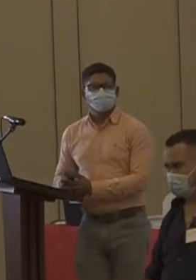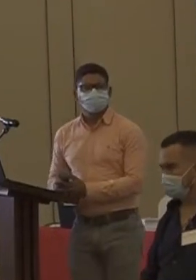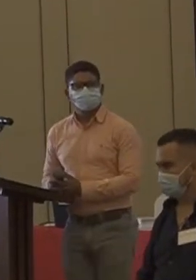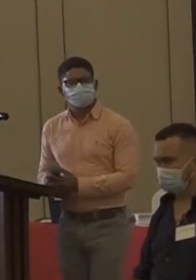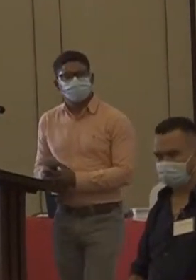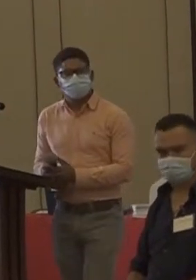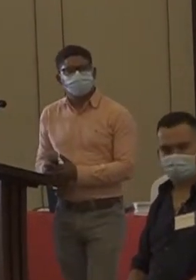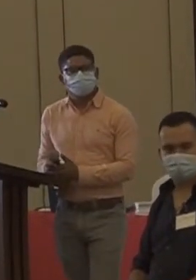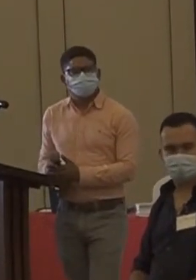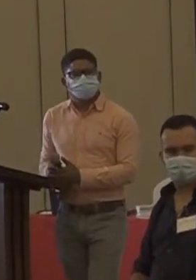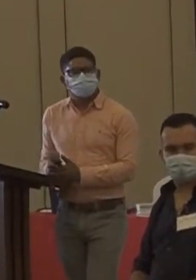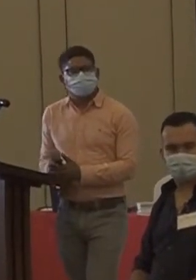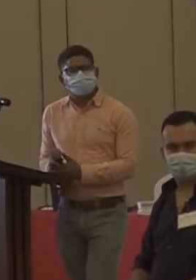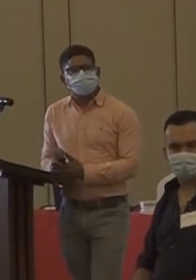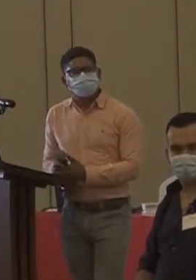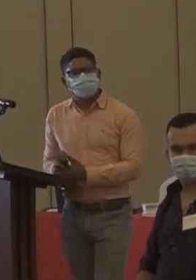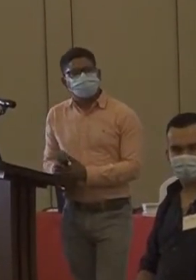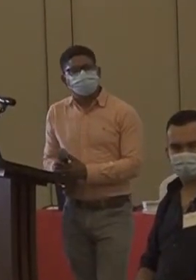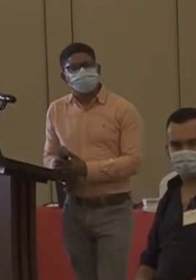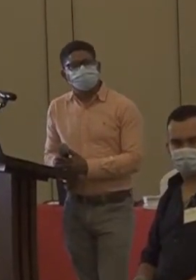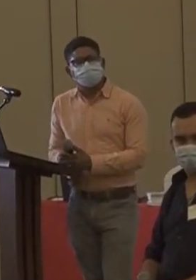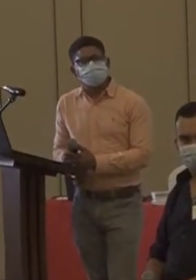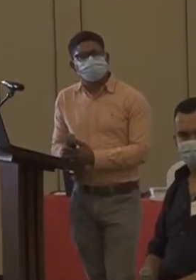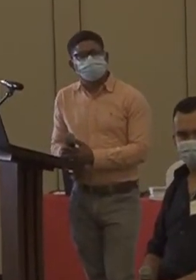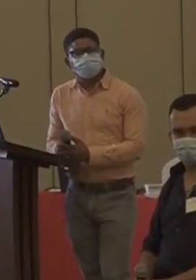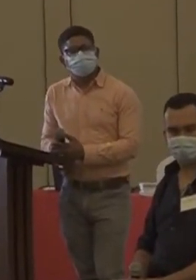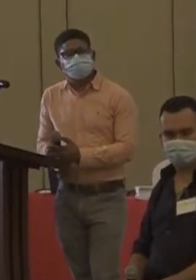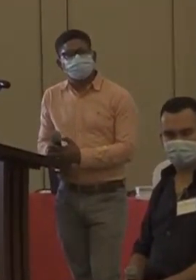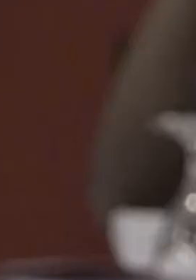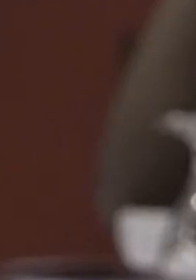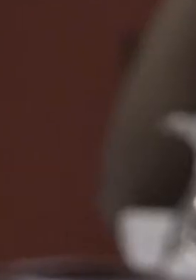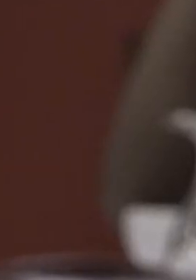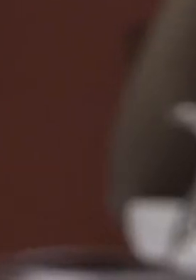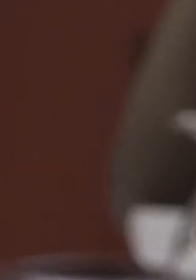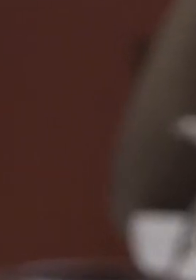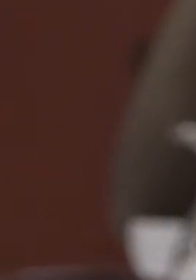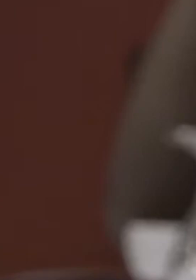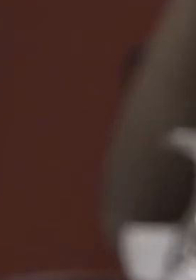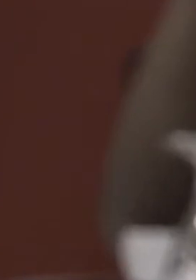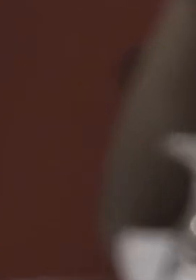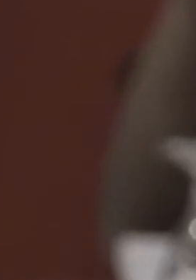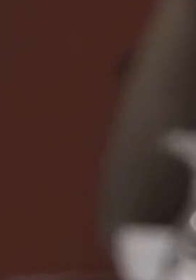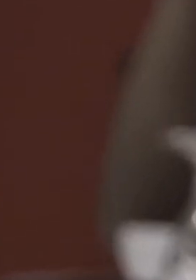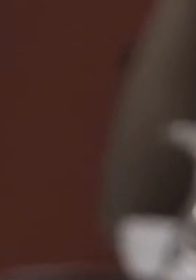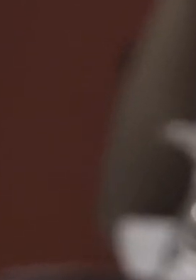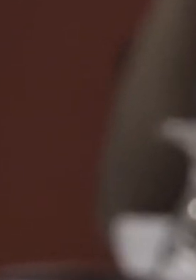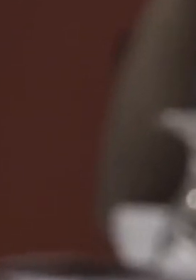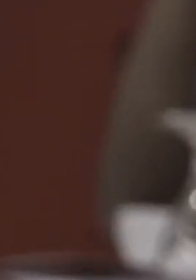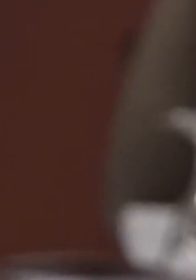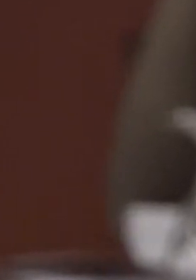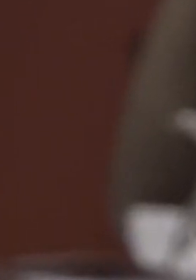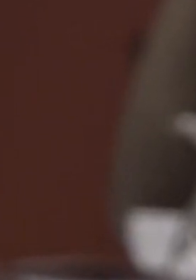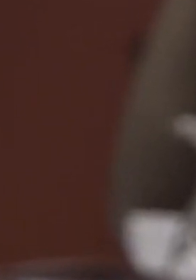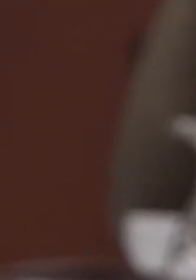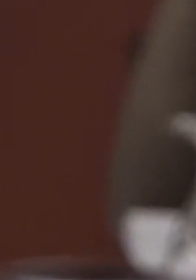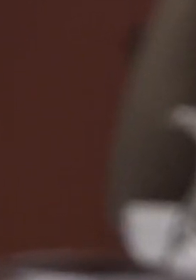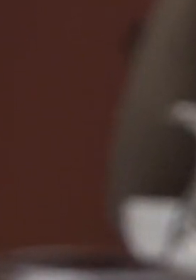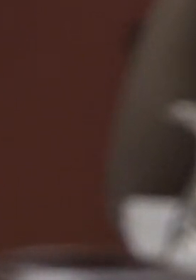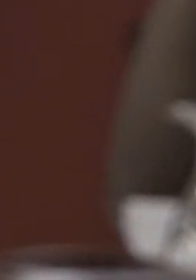derecho a aportar al desarrollo del país. La carrera de Derecho, Jairon, ¿te equivocaste de carrera o es lo que quería? Lo